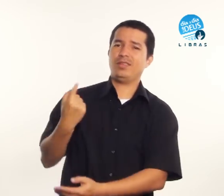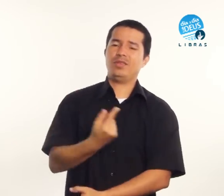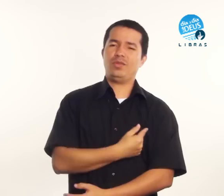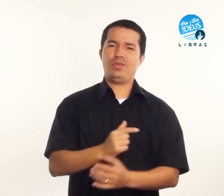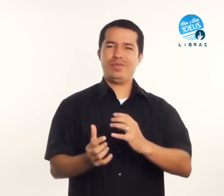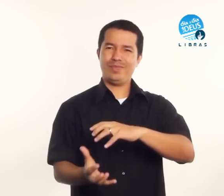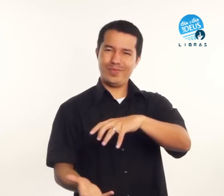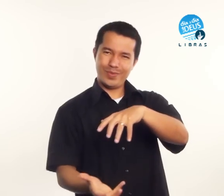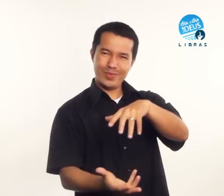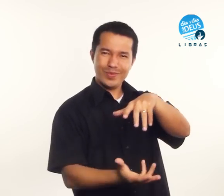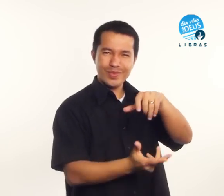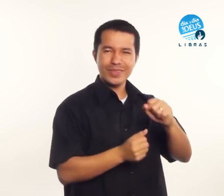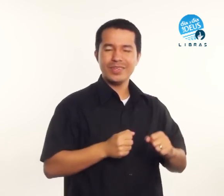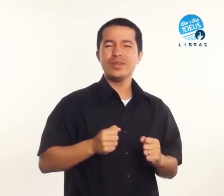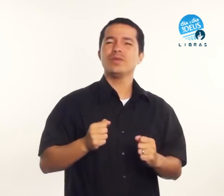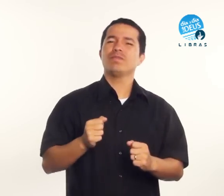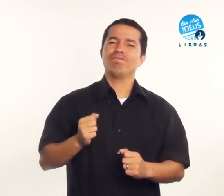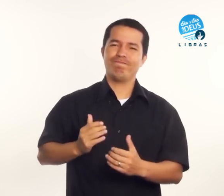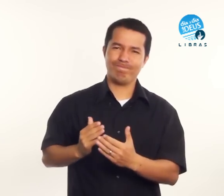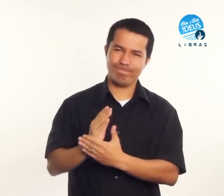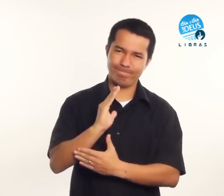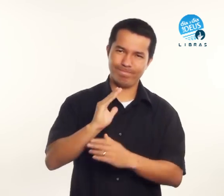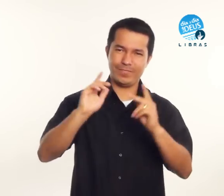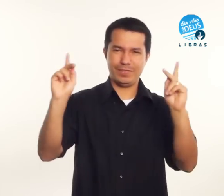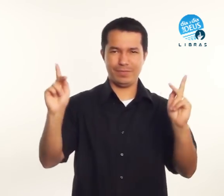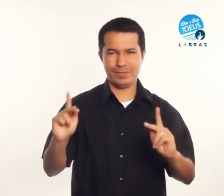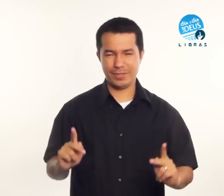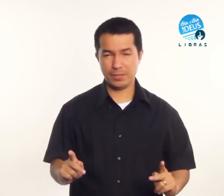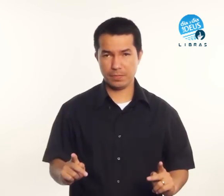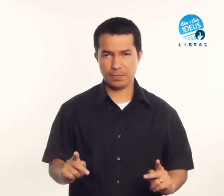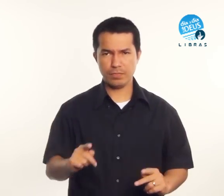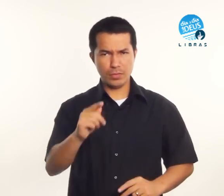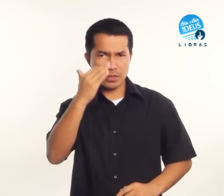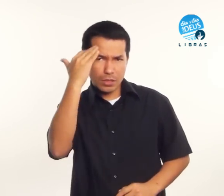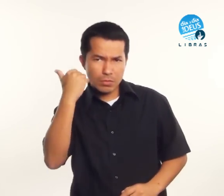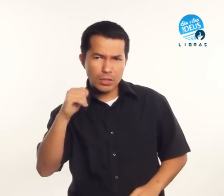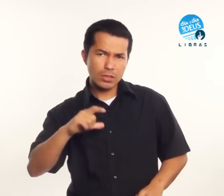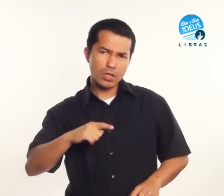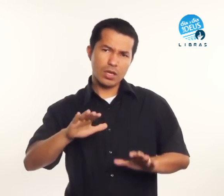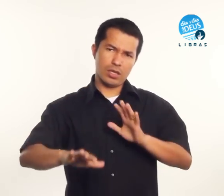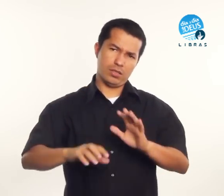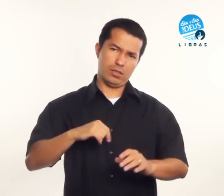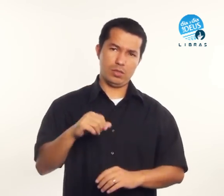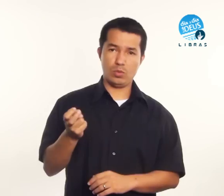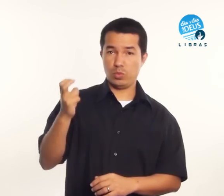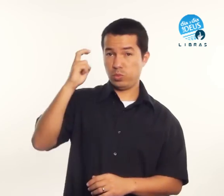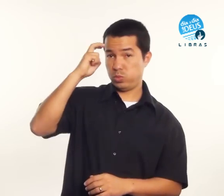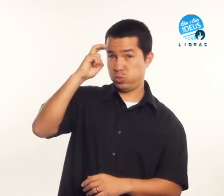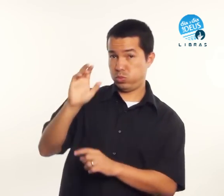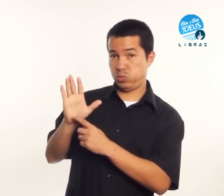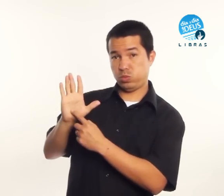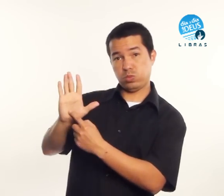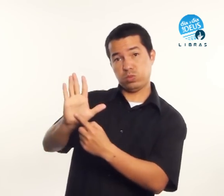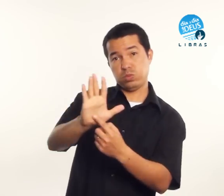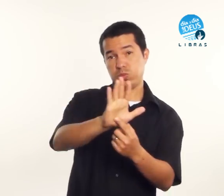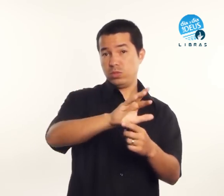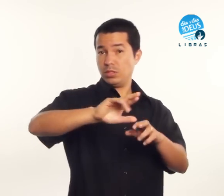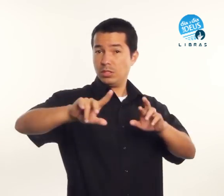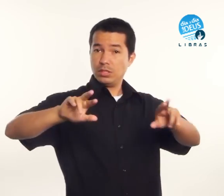da cultura, e essa cultura diz uma série de coisas que parecem ser normais, que parecem ser boas, mas que